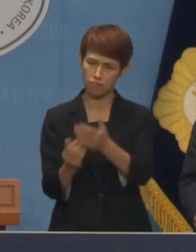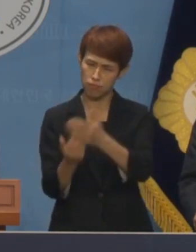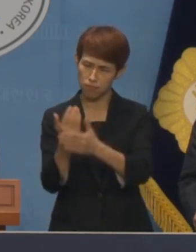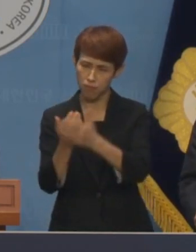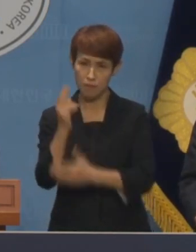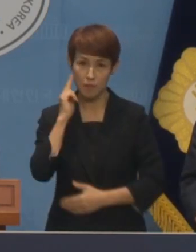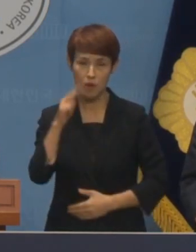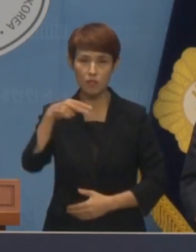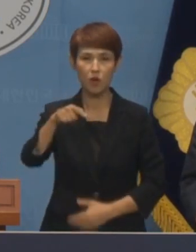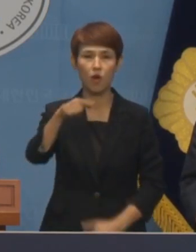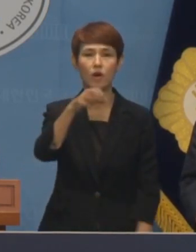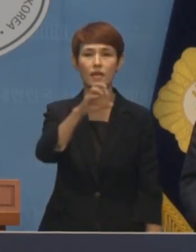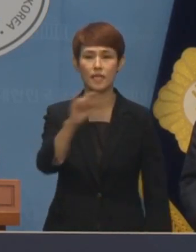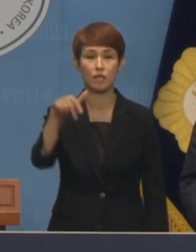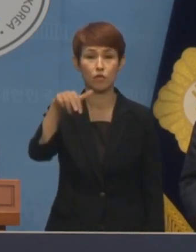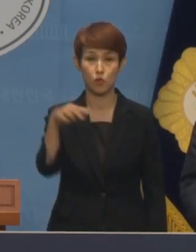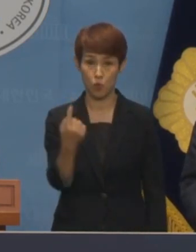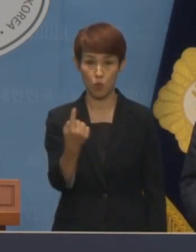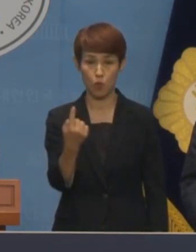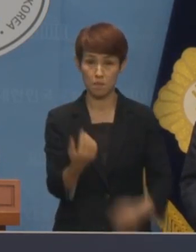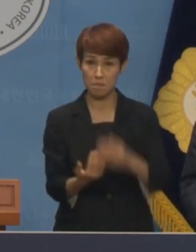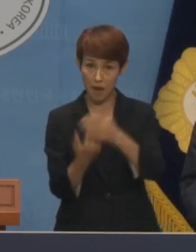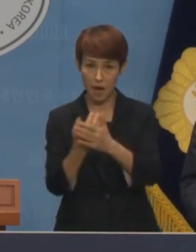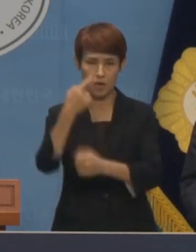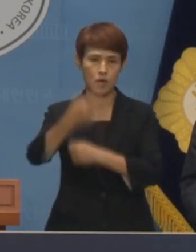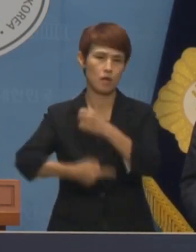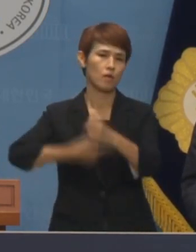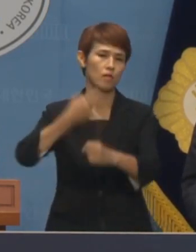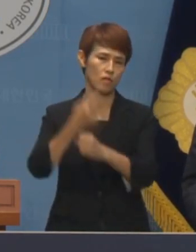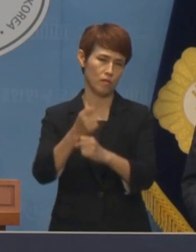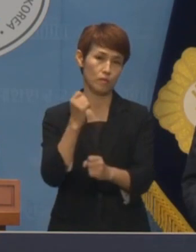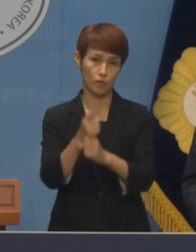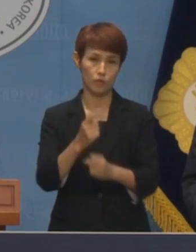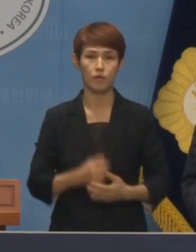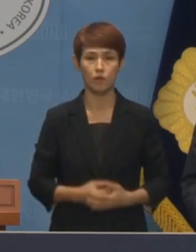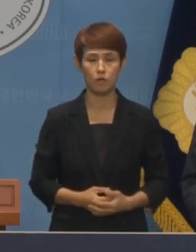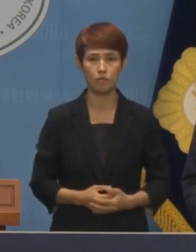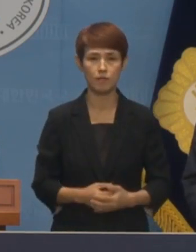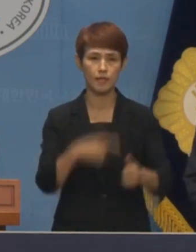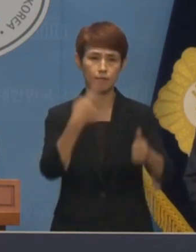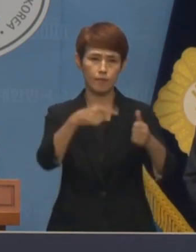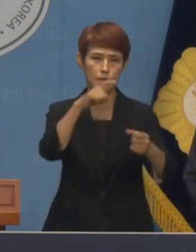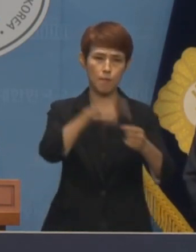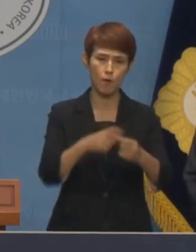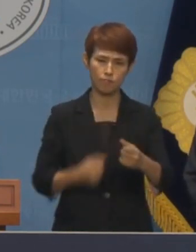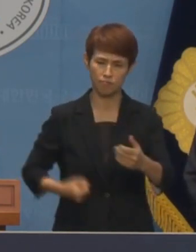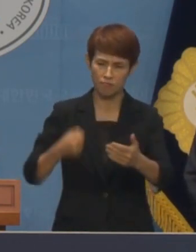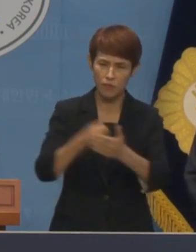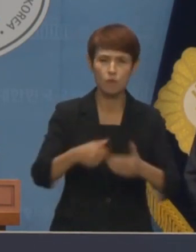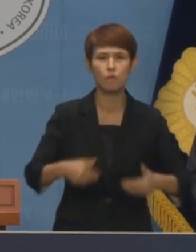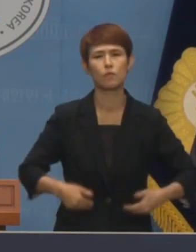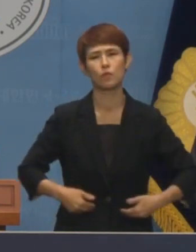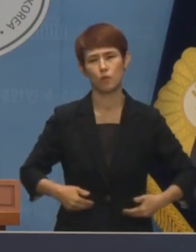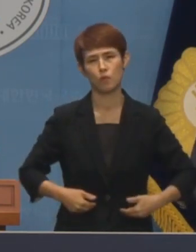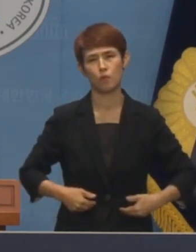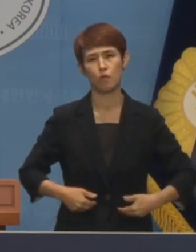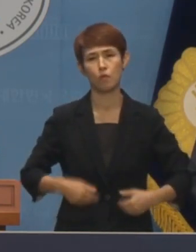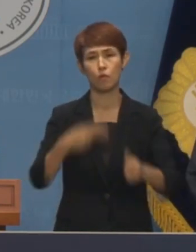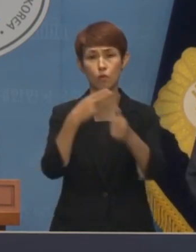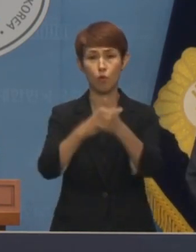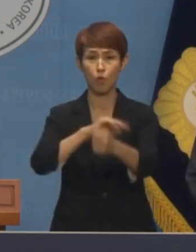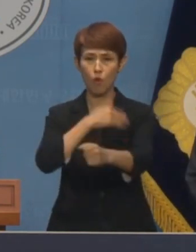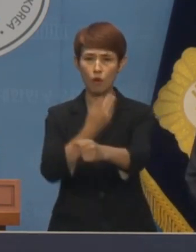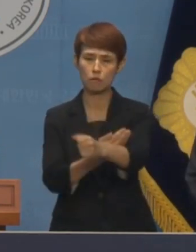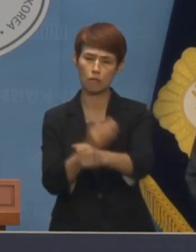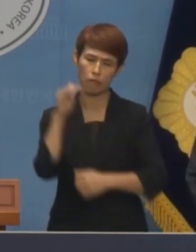드러났었던 서희초 사건의 1주기가 다가오고 있습니다. 가르치기 위해서 용기가 필요할 정도로 교권이 추락하고